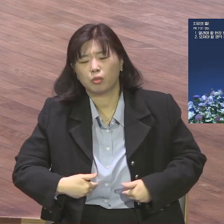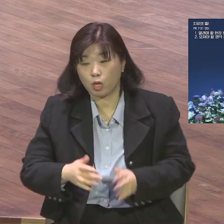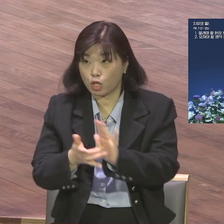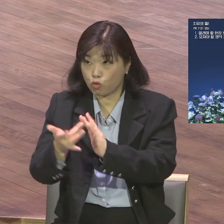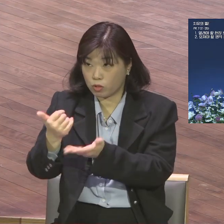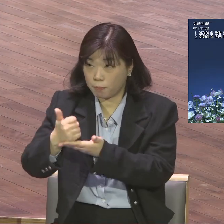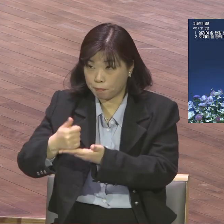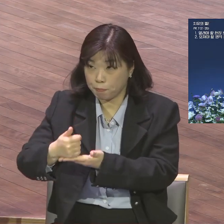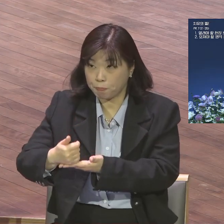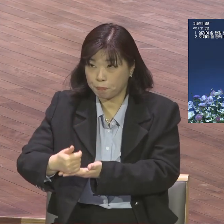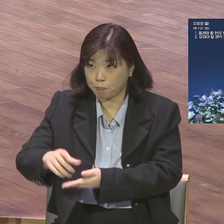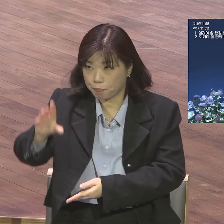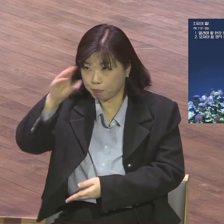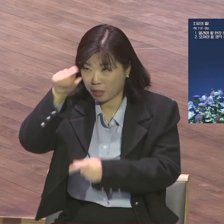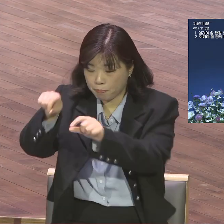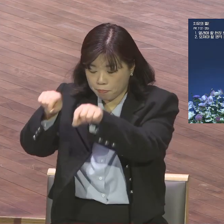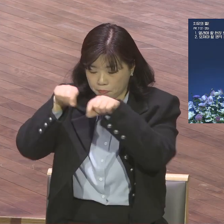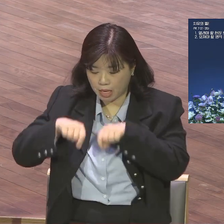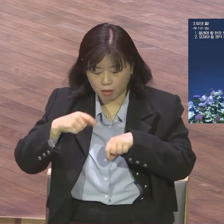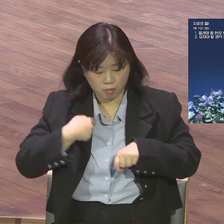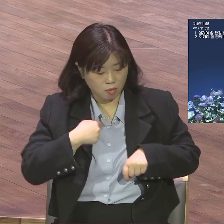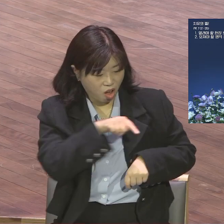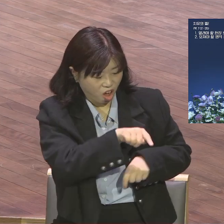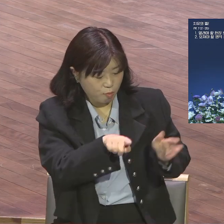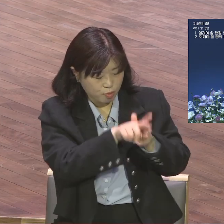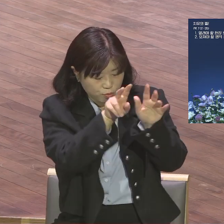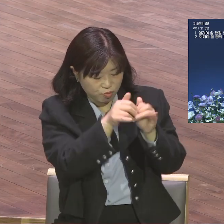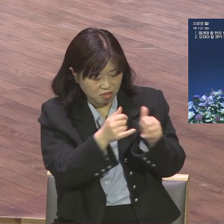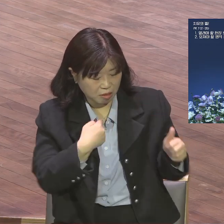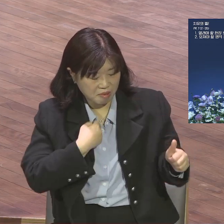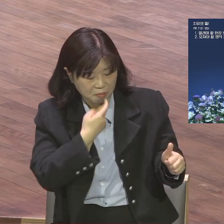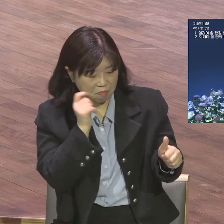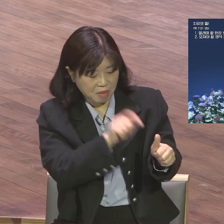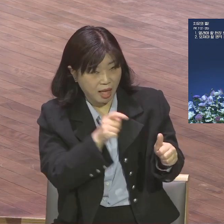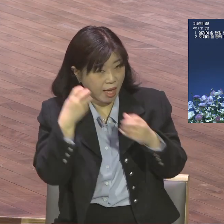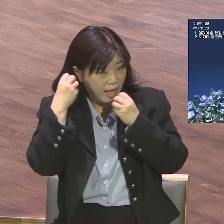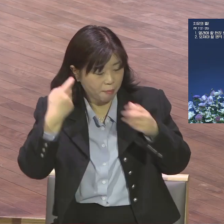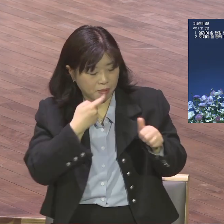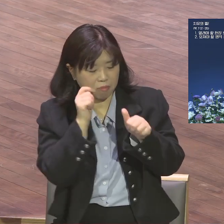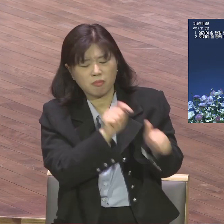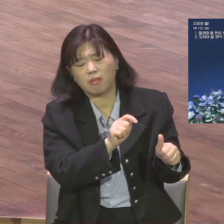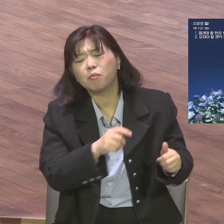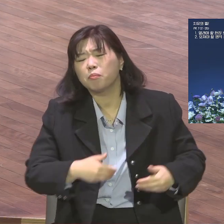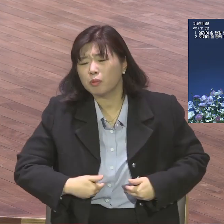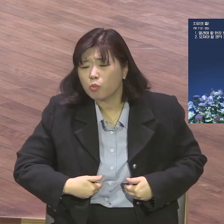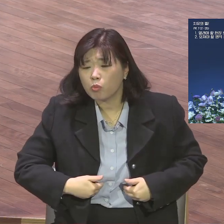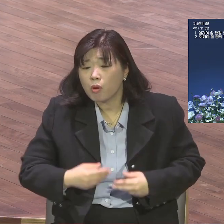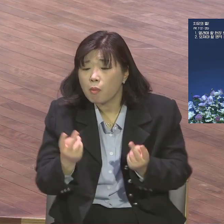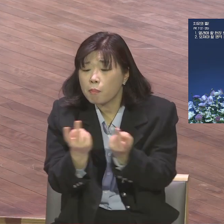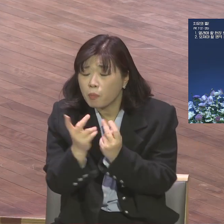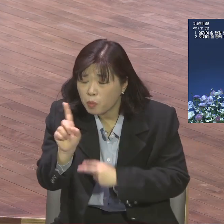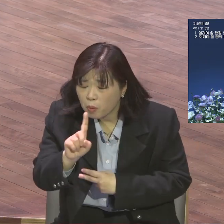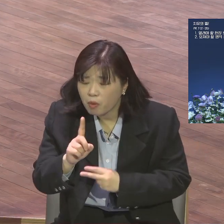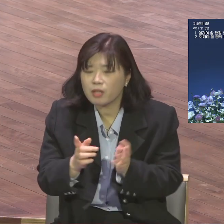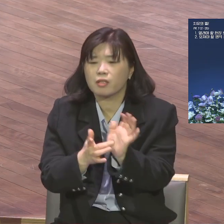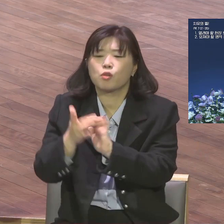예수 그리스도를 통해서만 주어지는 놀라운 구원의 소식을 전해야 돼요.